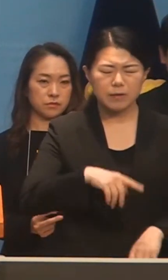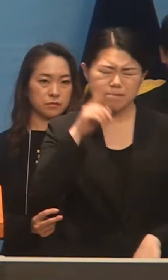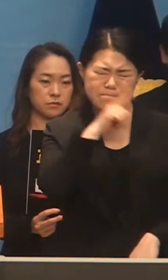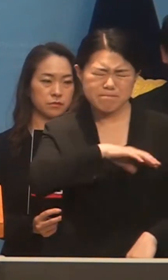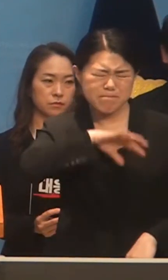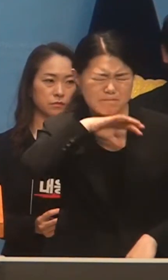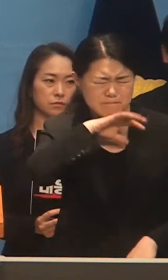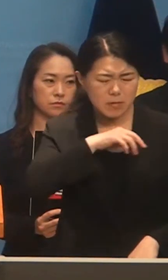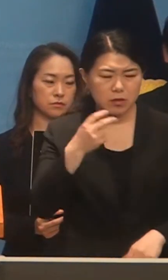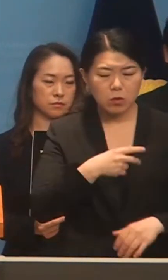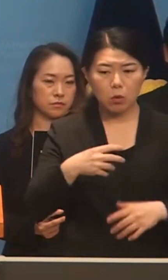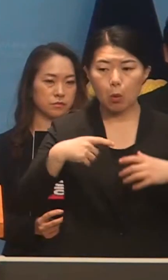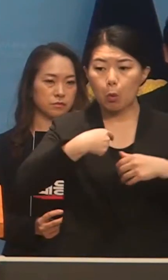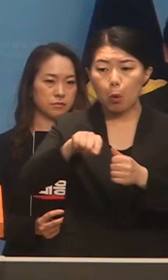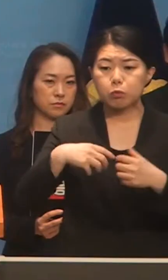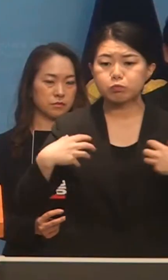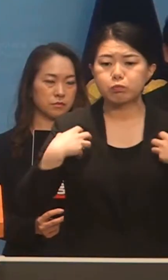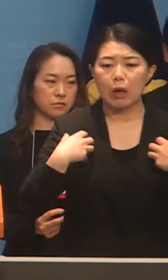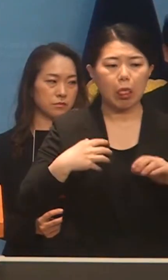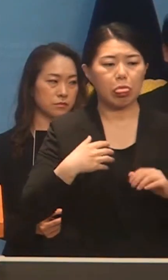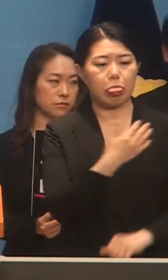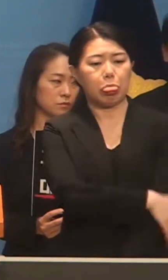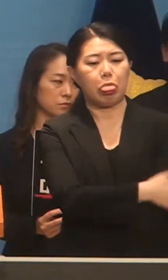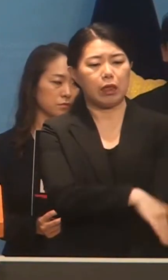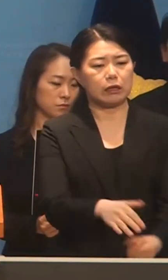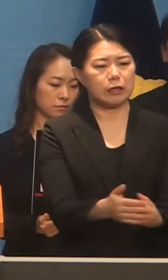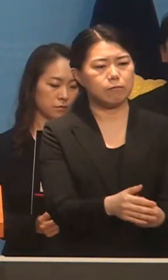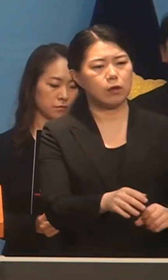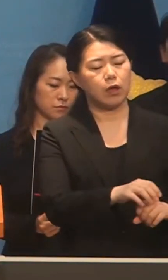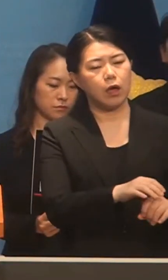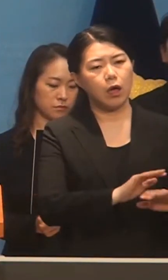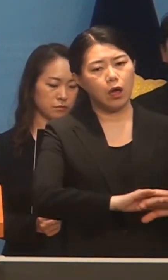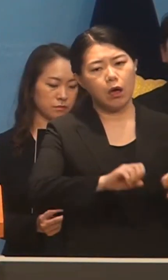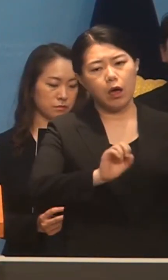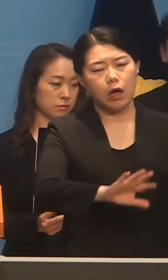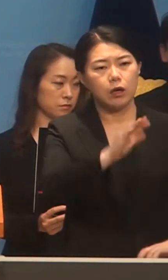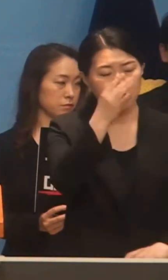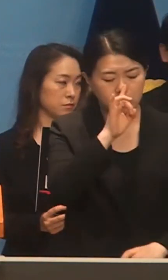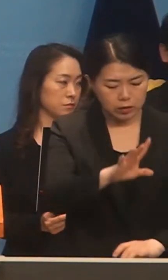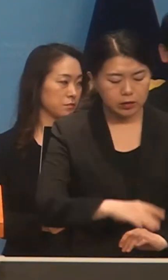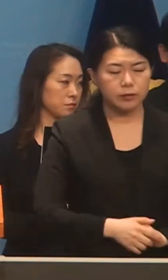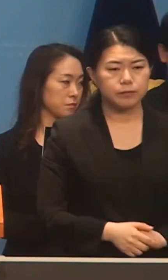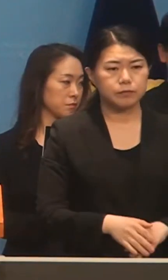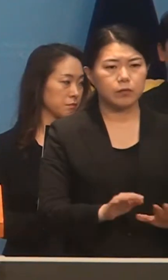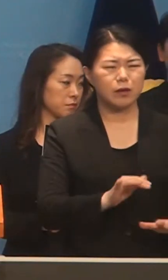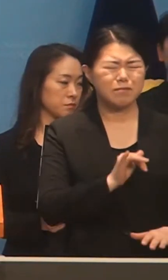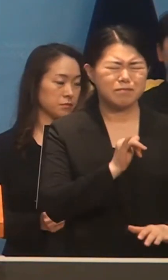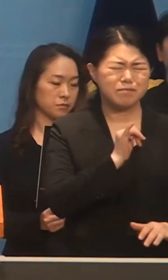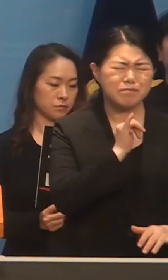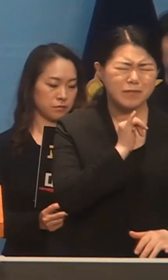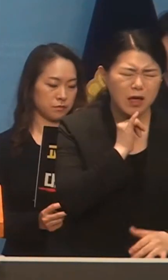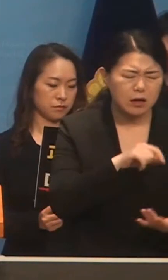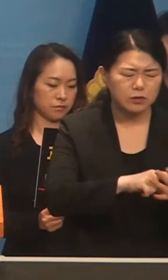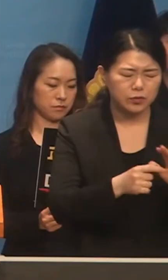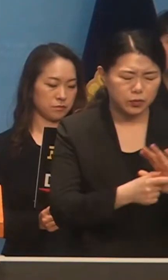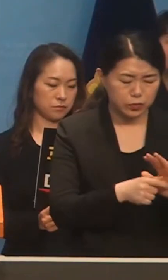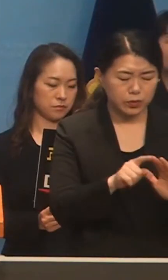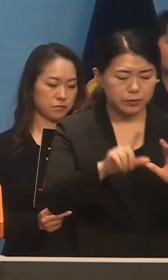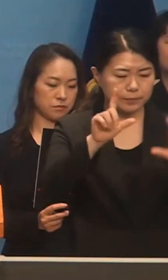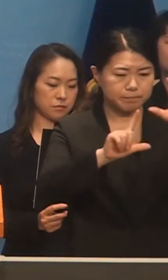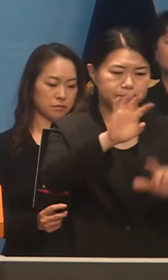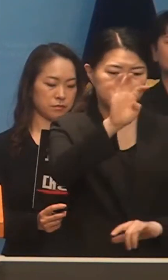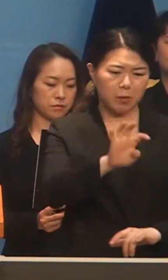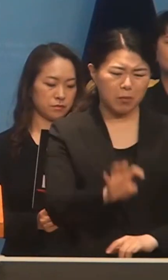민원과 교육당국의 무책임으로 짓밟혀서는 안 됩니다. 목숨을 잃으면서까지 해야 하는 상황을 언제까지